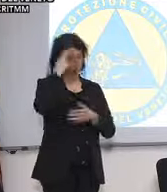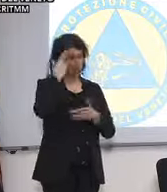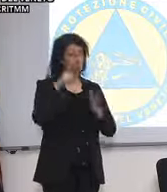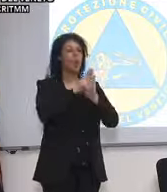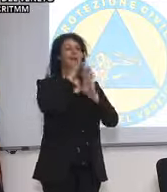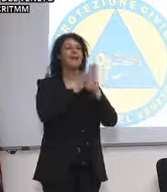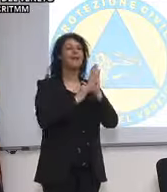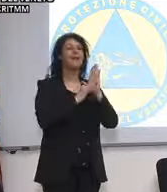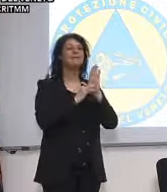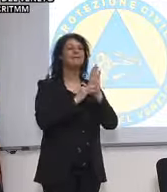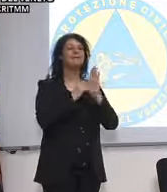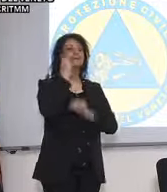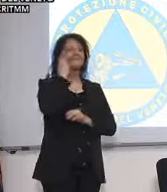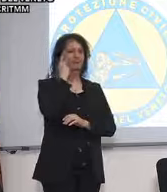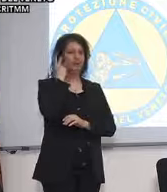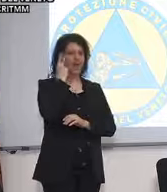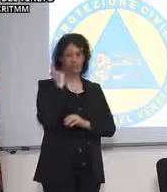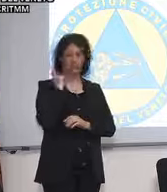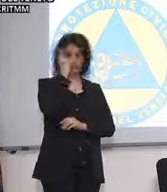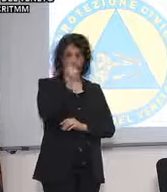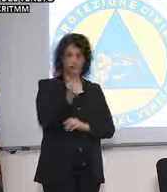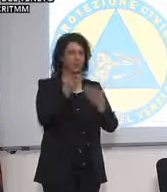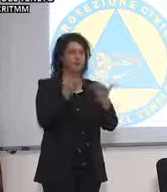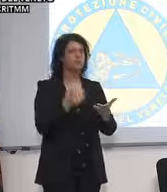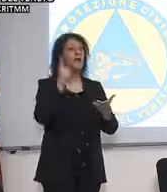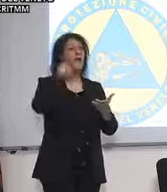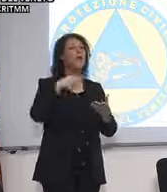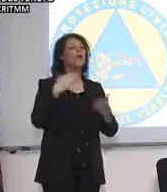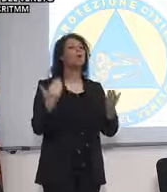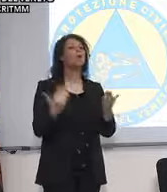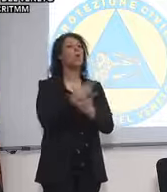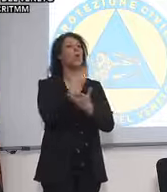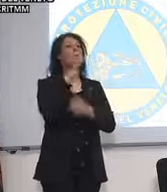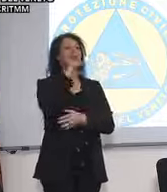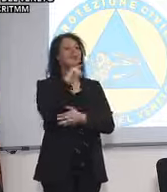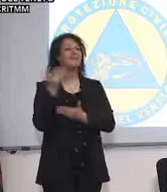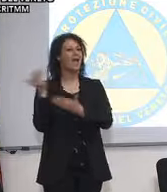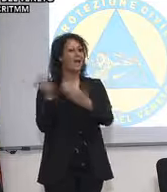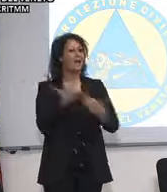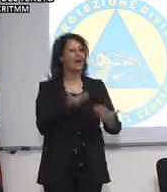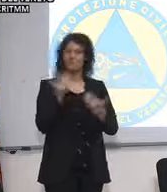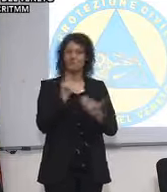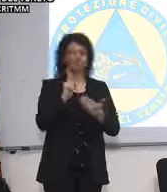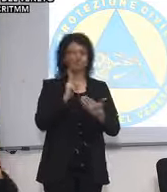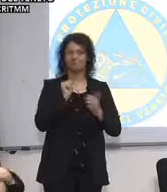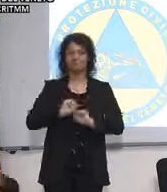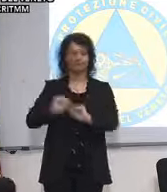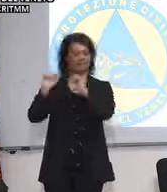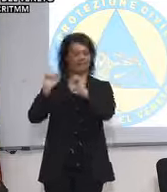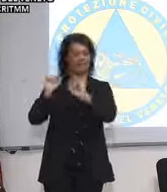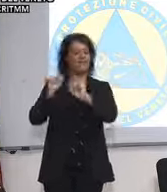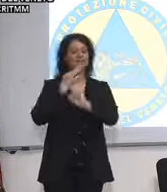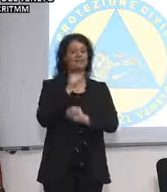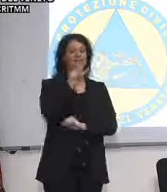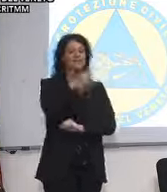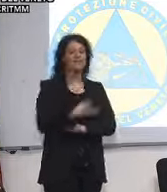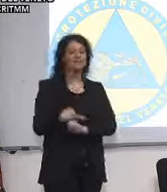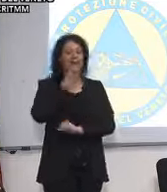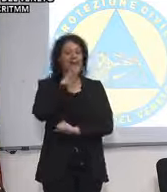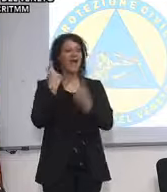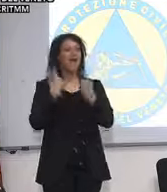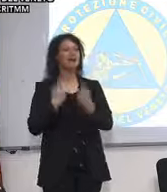febbraio non c'è più presa in carico di nuovi ospiti, quindi gli anziani che attendevano di essere presi in carico e di diventare ospiti